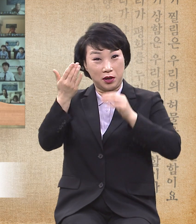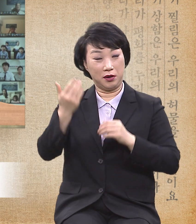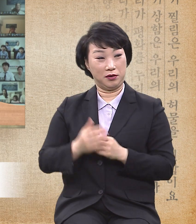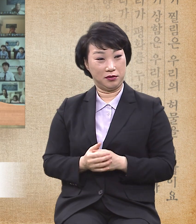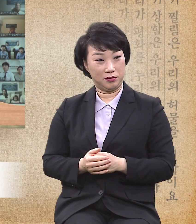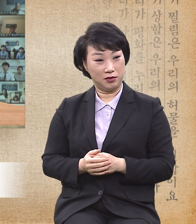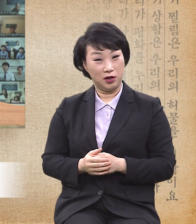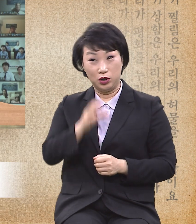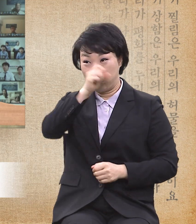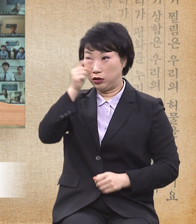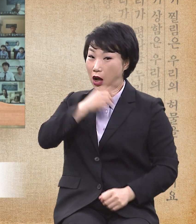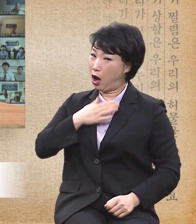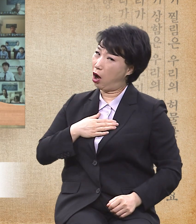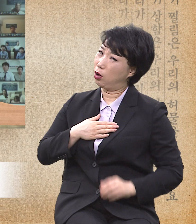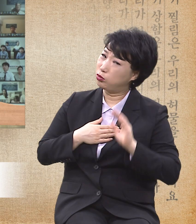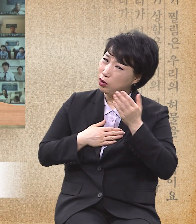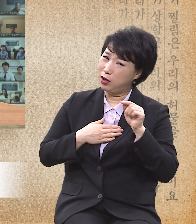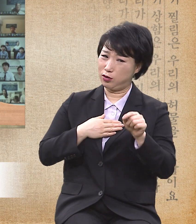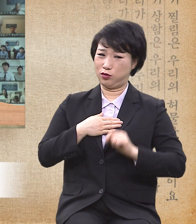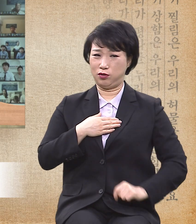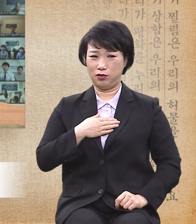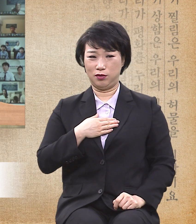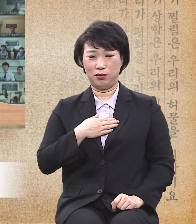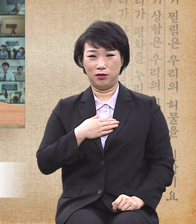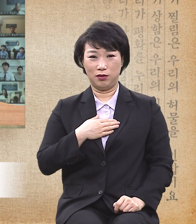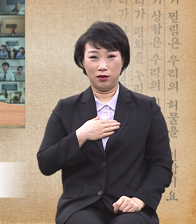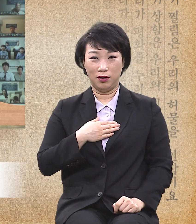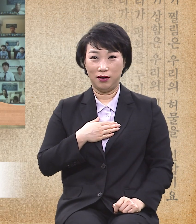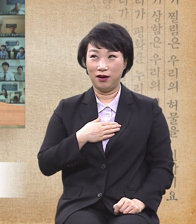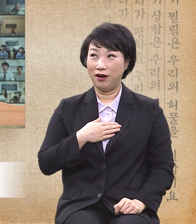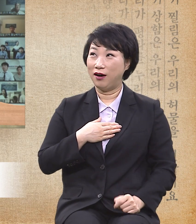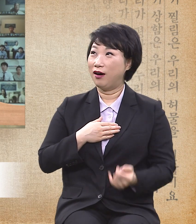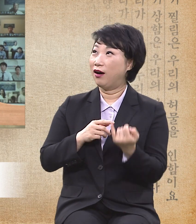되어 선악과를 알게 되어